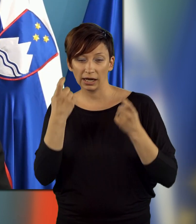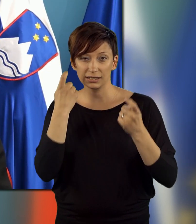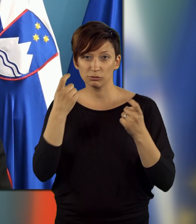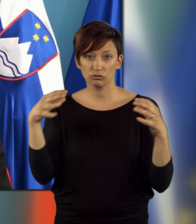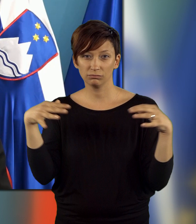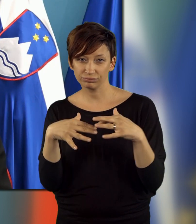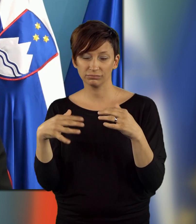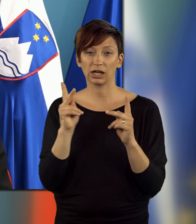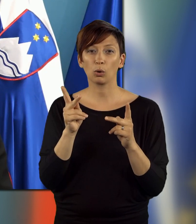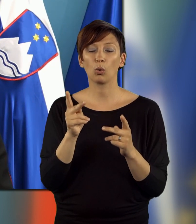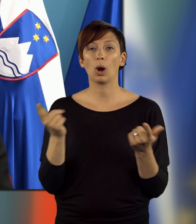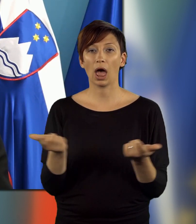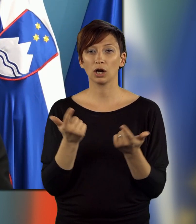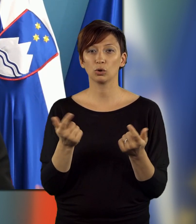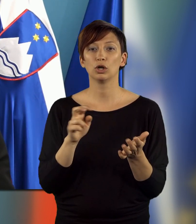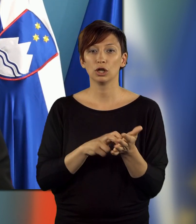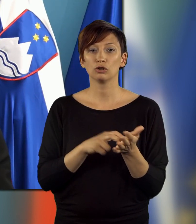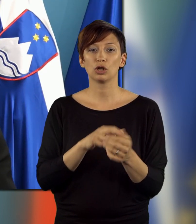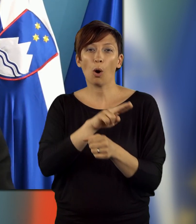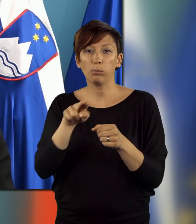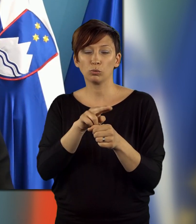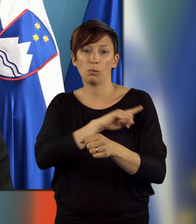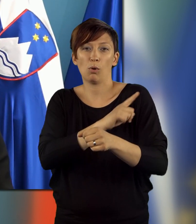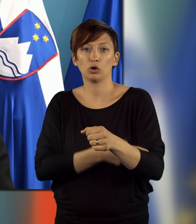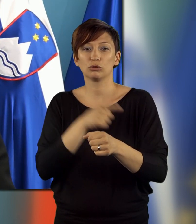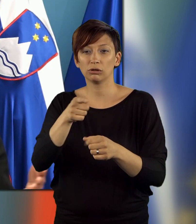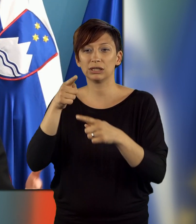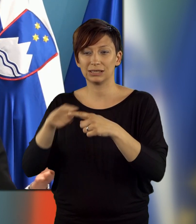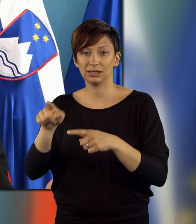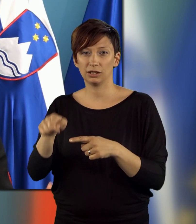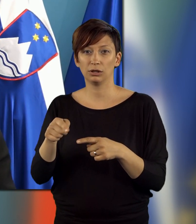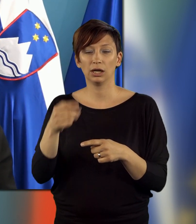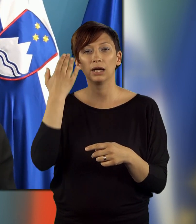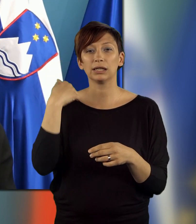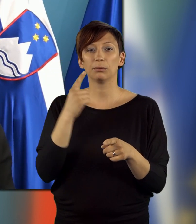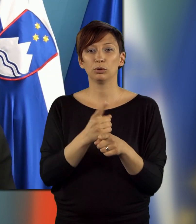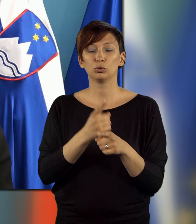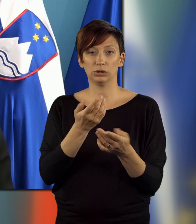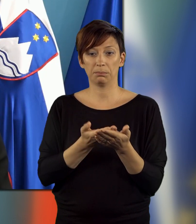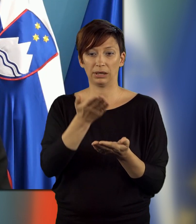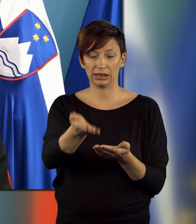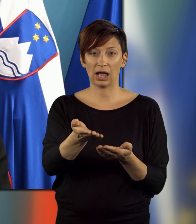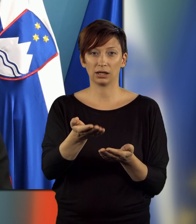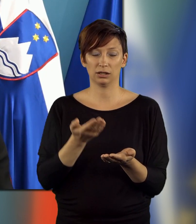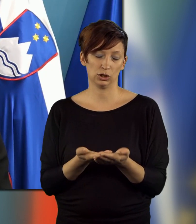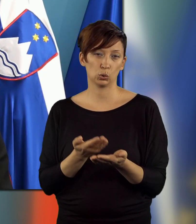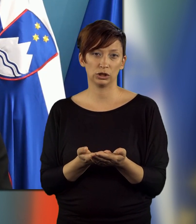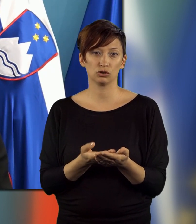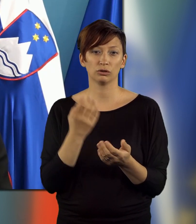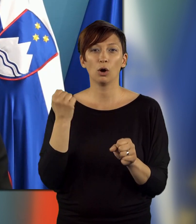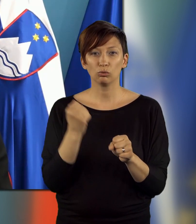razmišljamo naprej, kako lahko še opolnomočimo tisti del, ki je bil tudi predlagan v izhodišču,